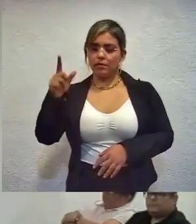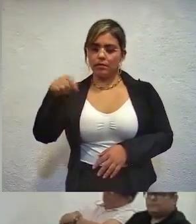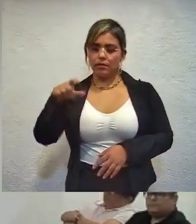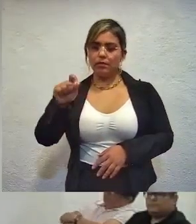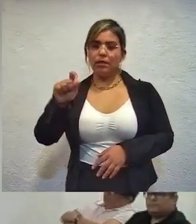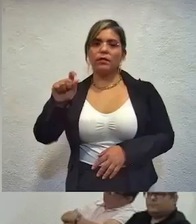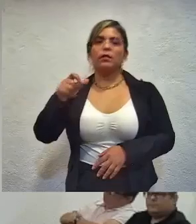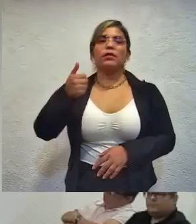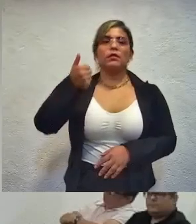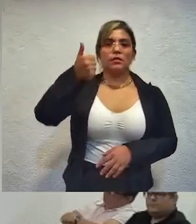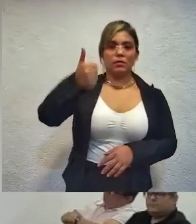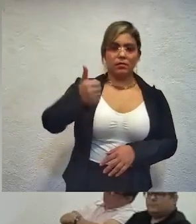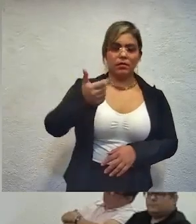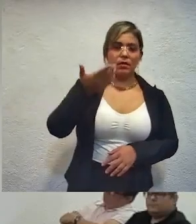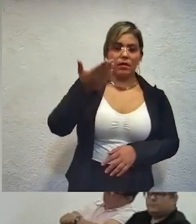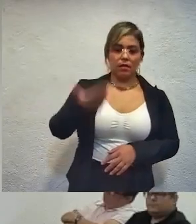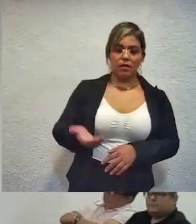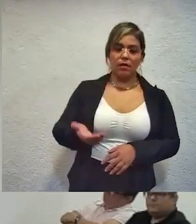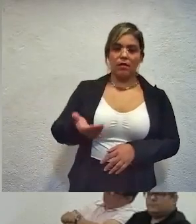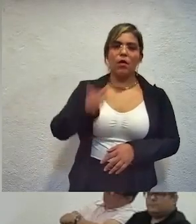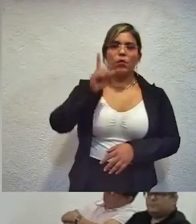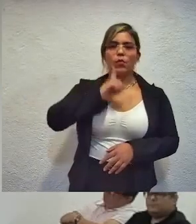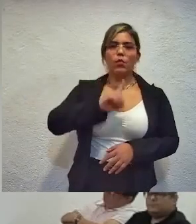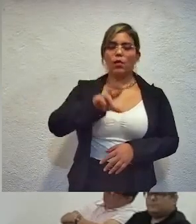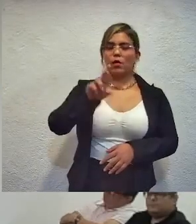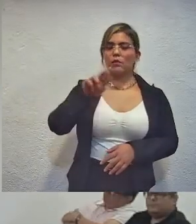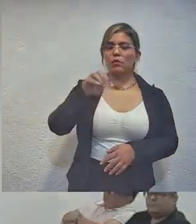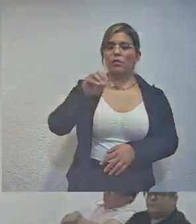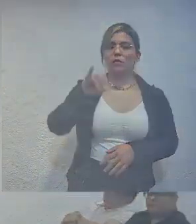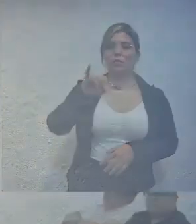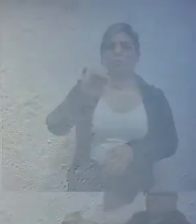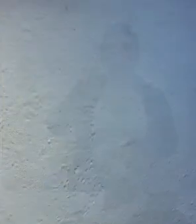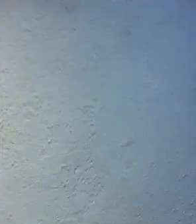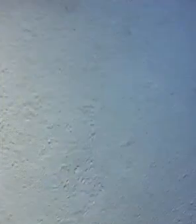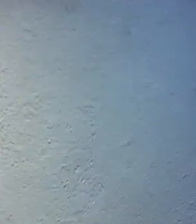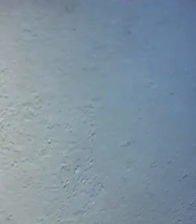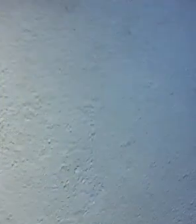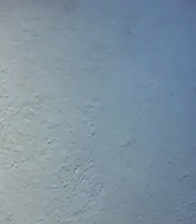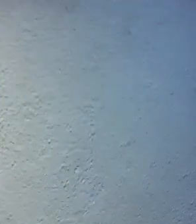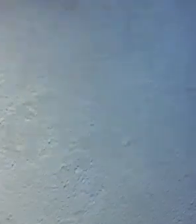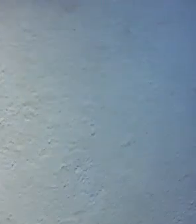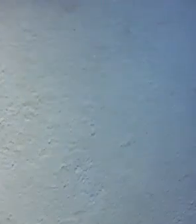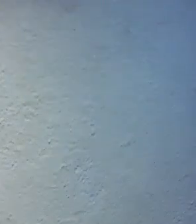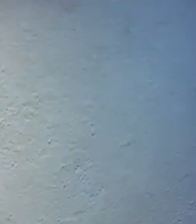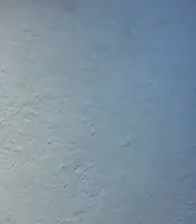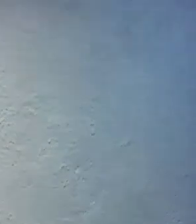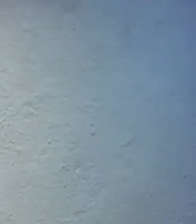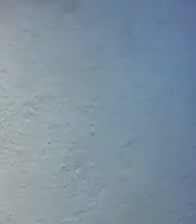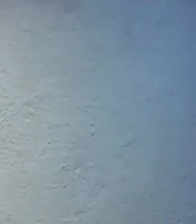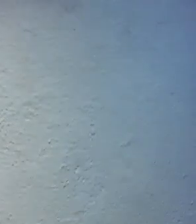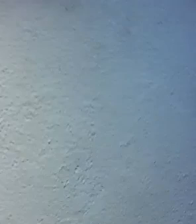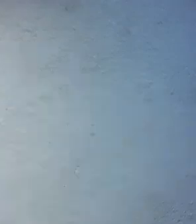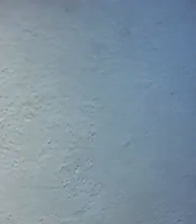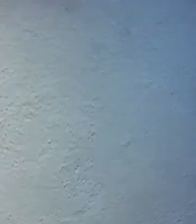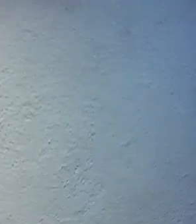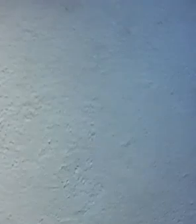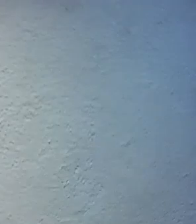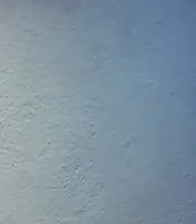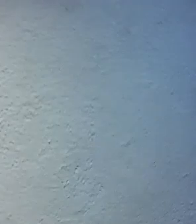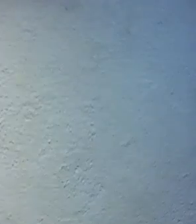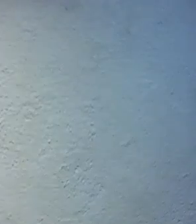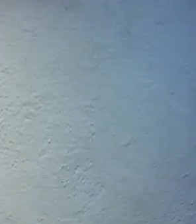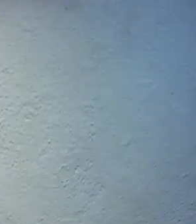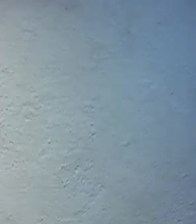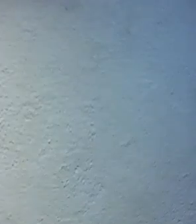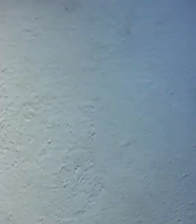003/2026, promovido por la ciudadana Rocío Calleja Niño, en su carácter de representante del partido político Morena ante el Consejo General